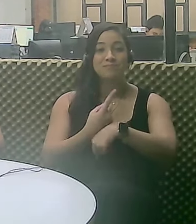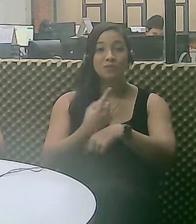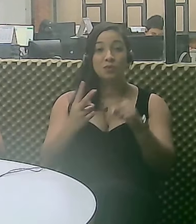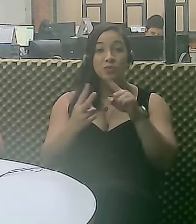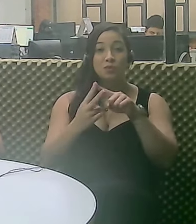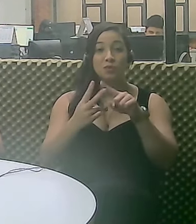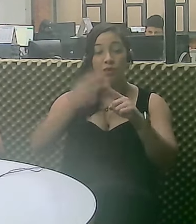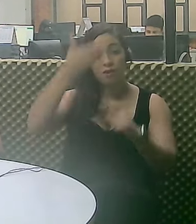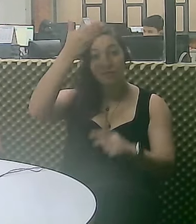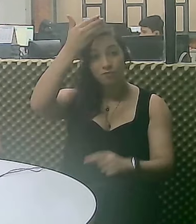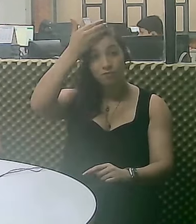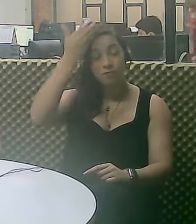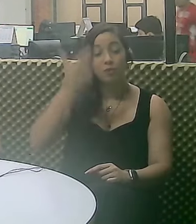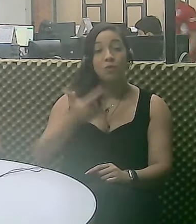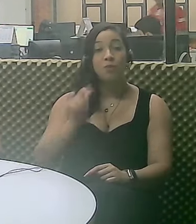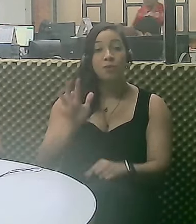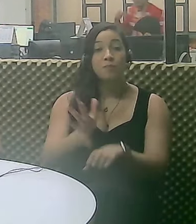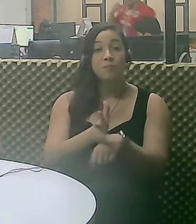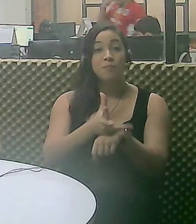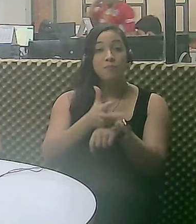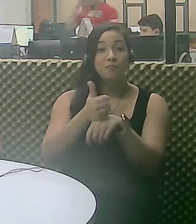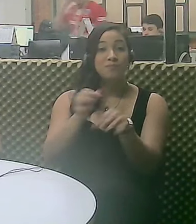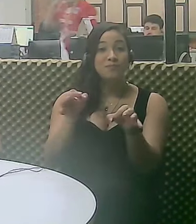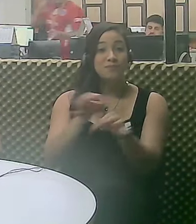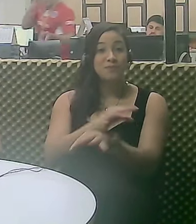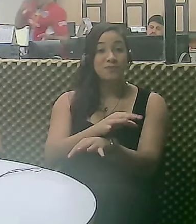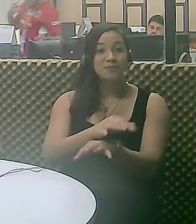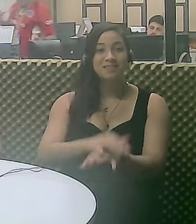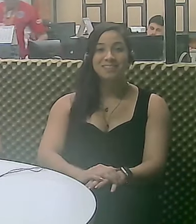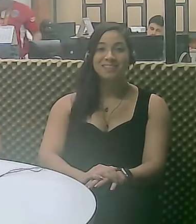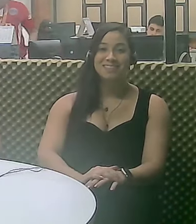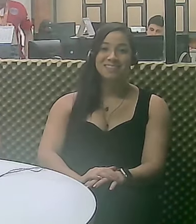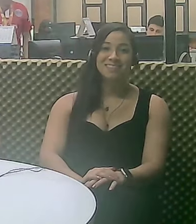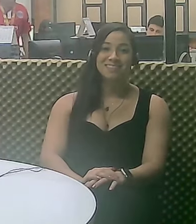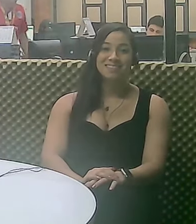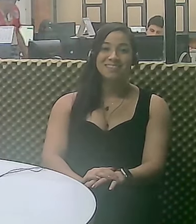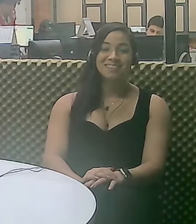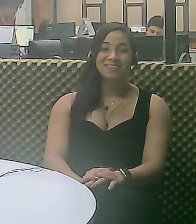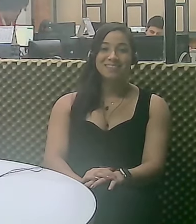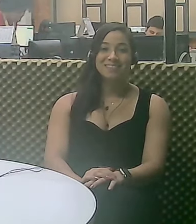duas enfermarias e outras melhorias concluídas.